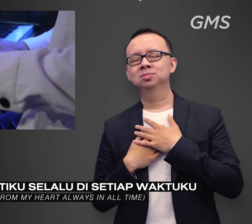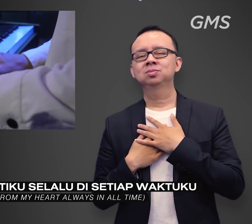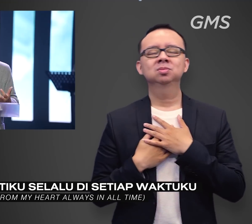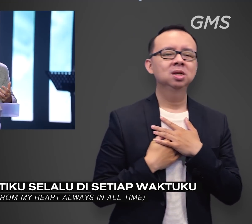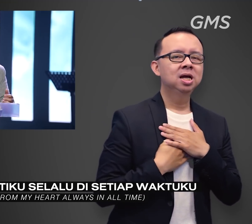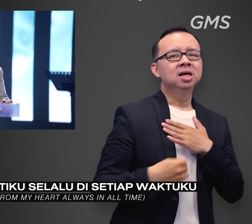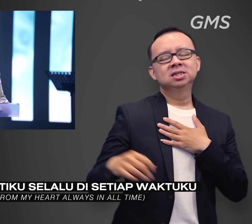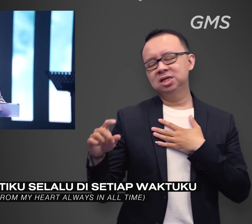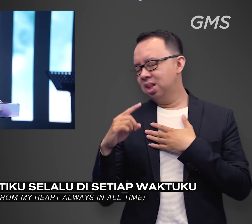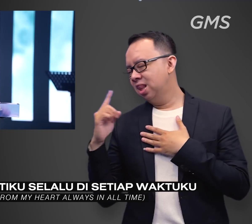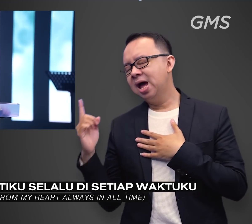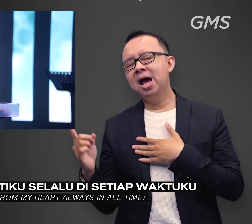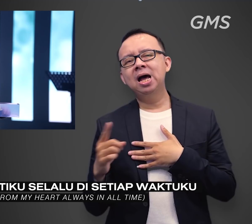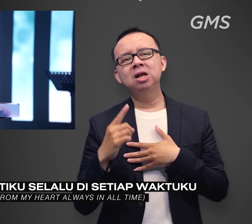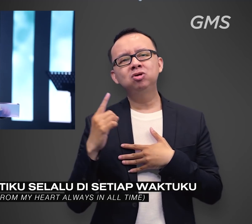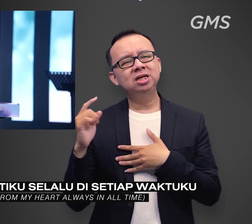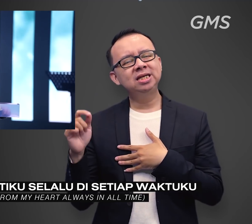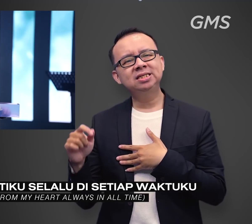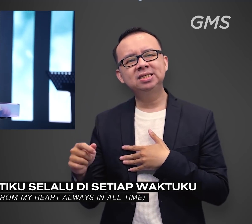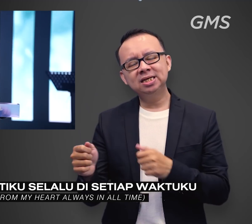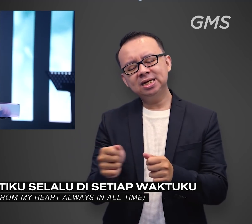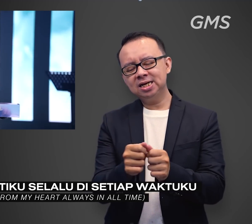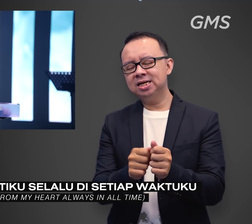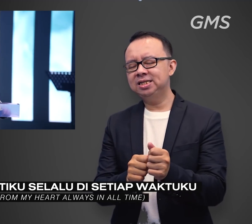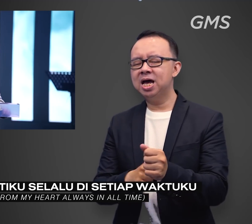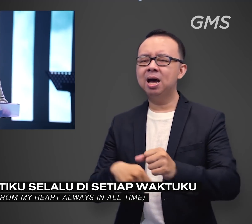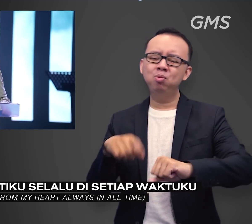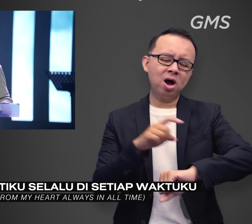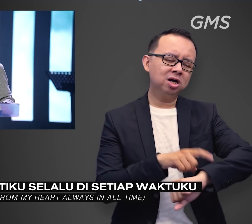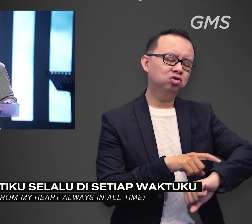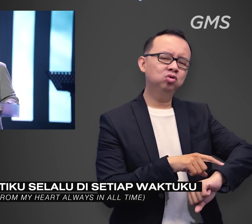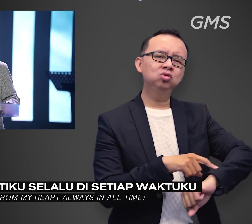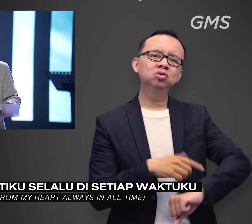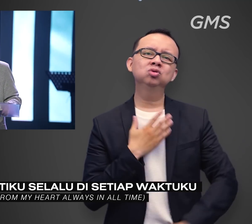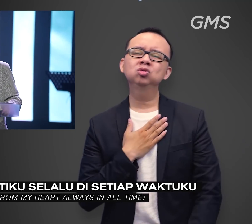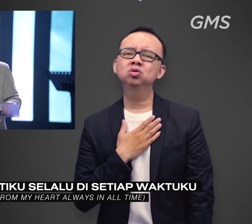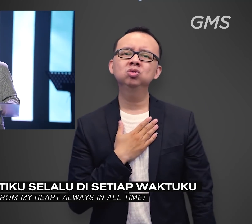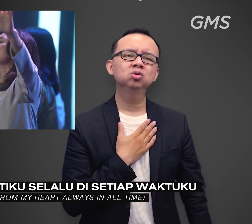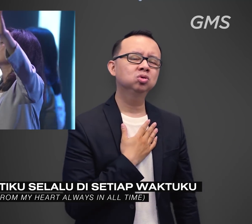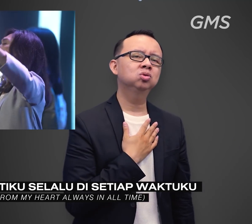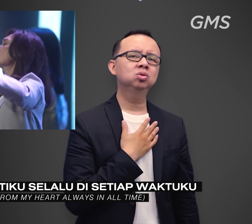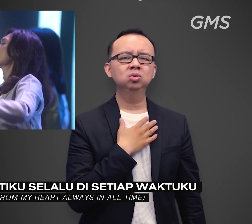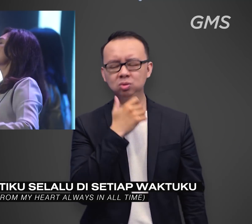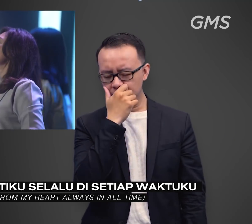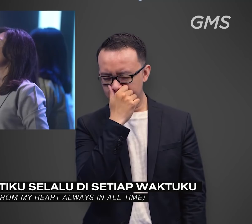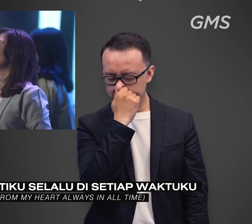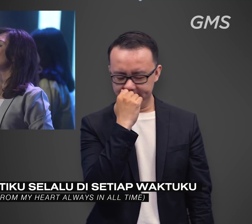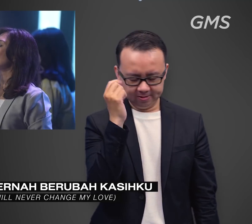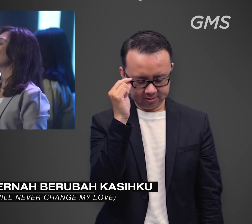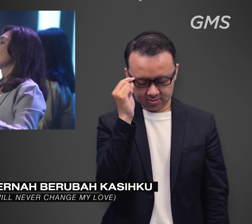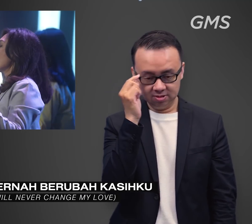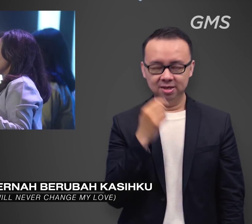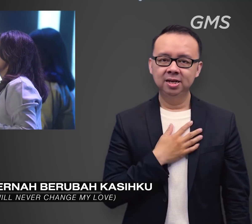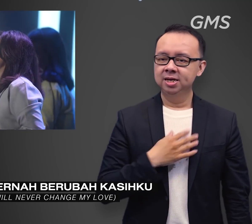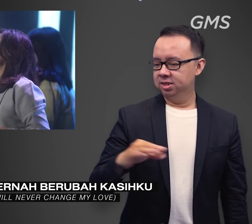selalu di setiap waktuku, di setiap waktuku,